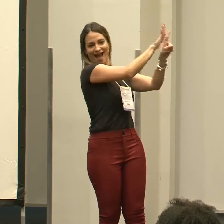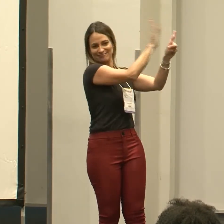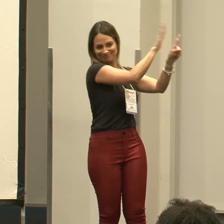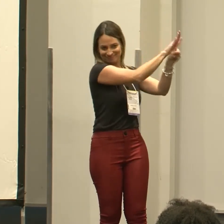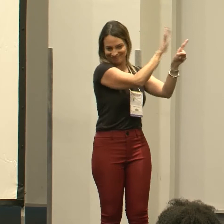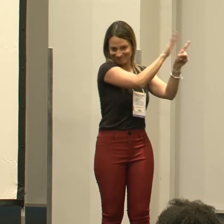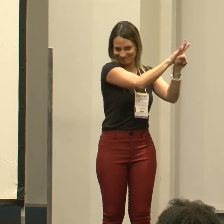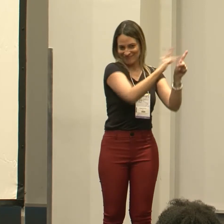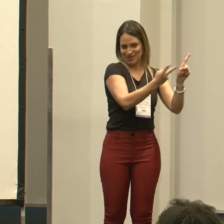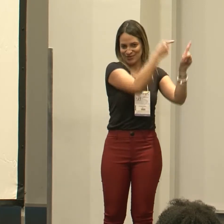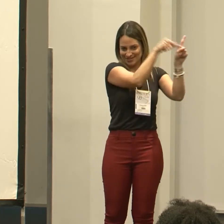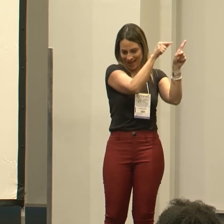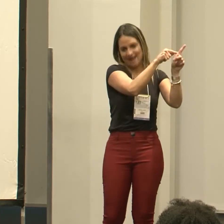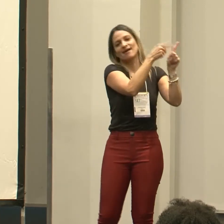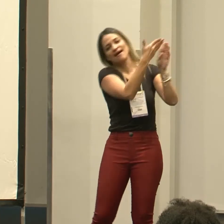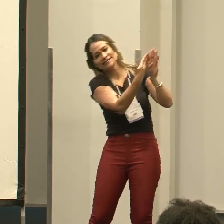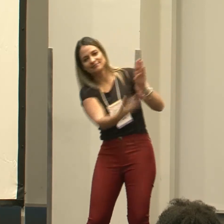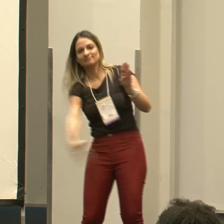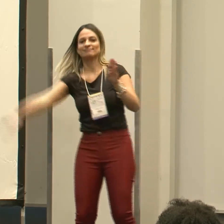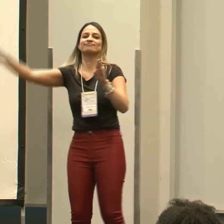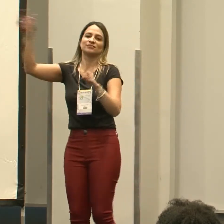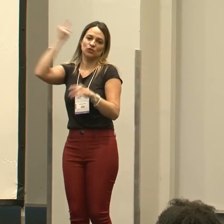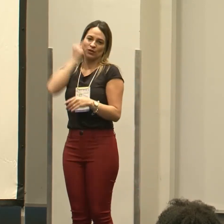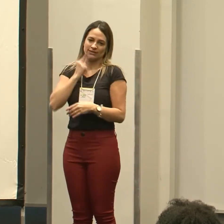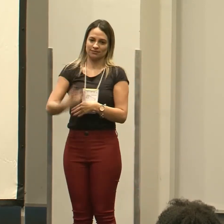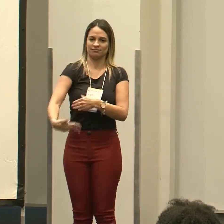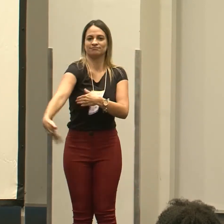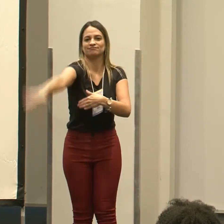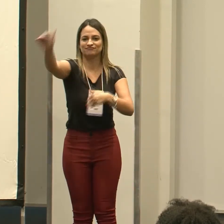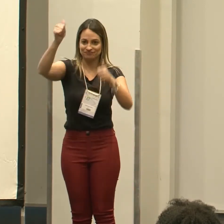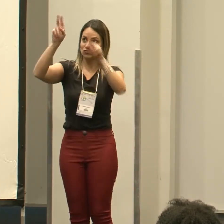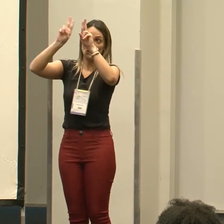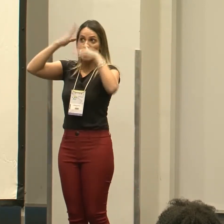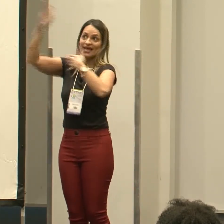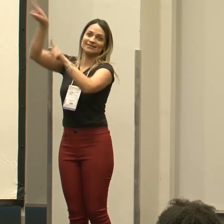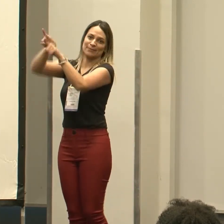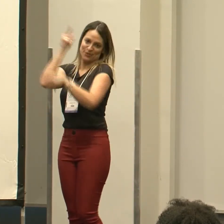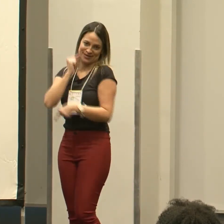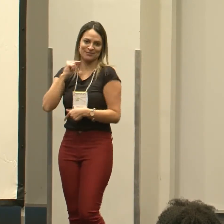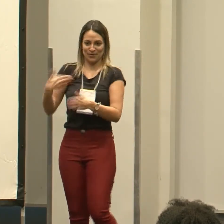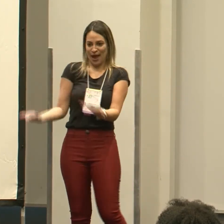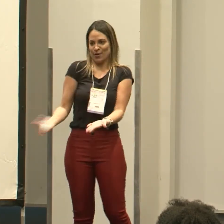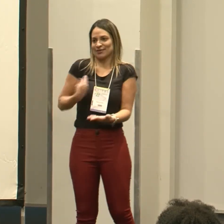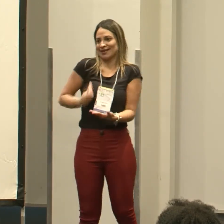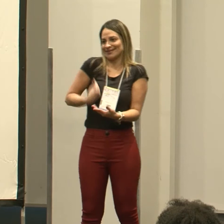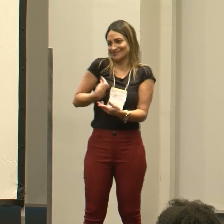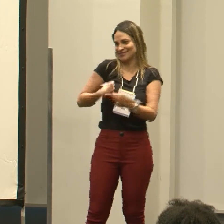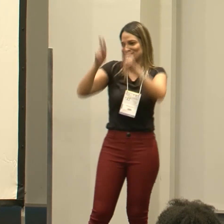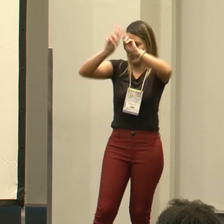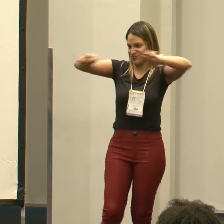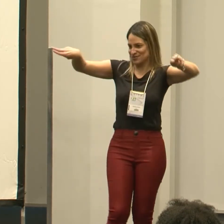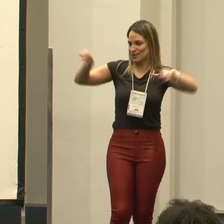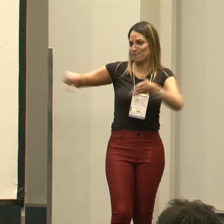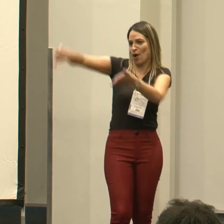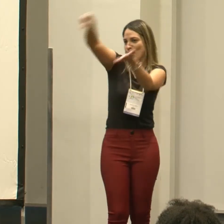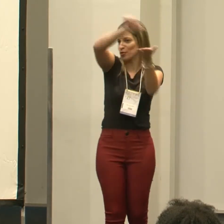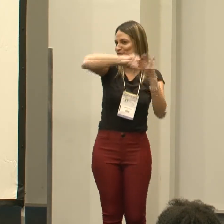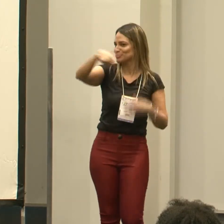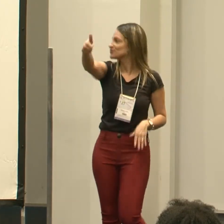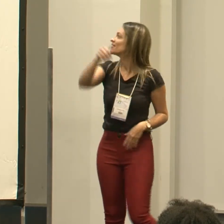tem que valorizar a história que Lucinda Ferreira Brito, né, e também Ronice Quadros. Sem